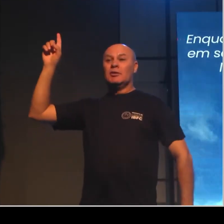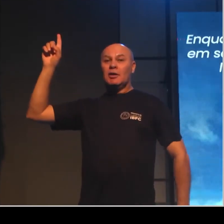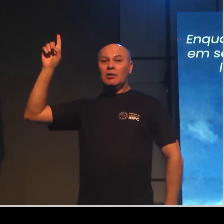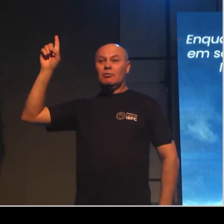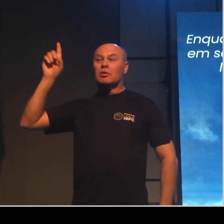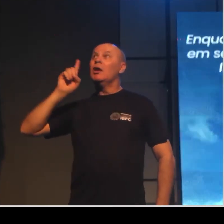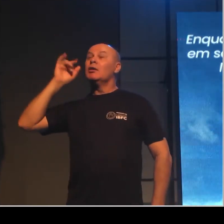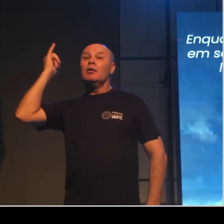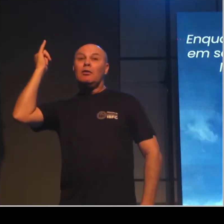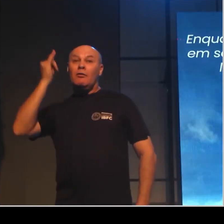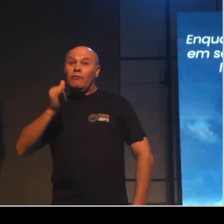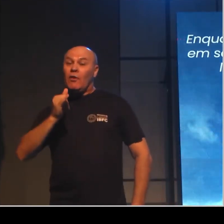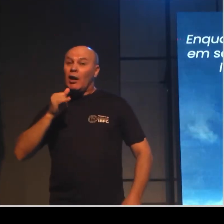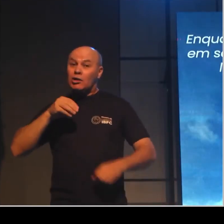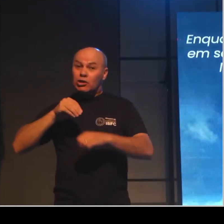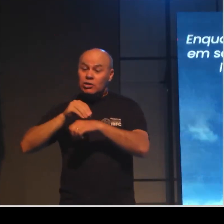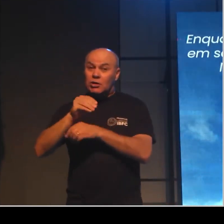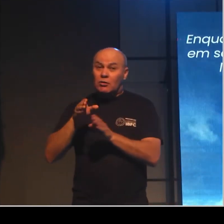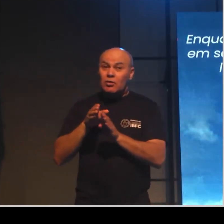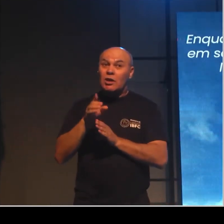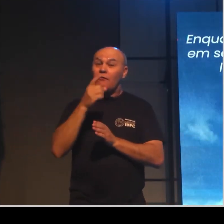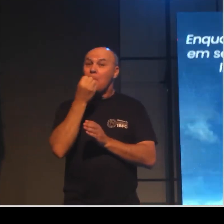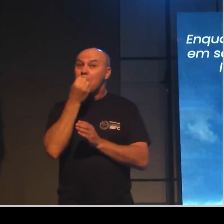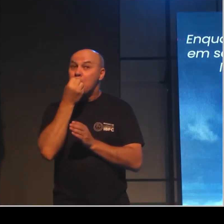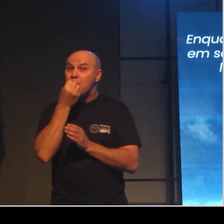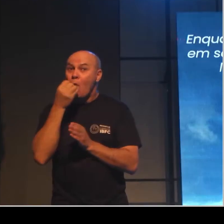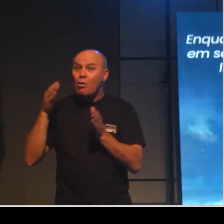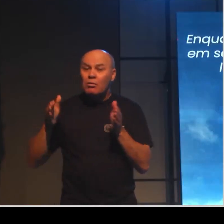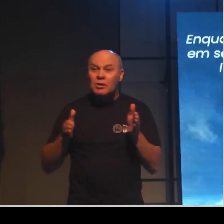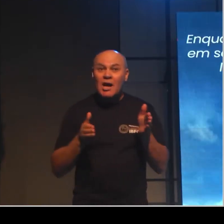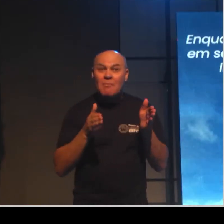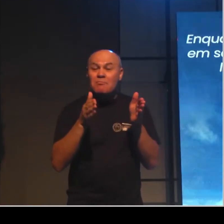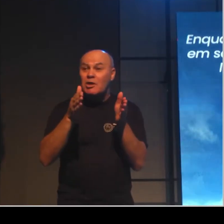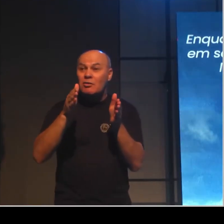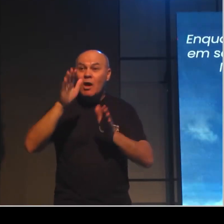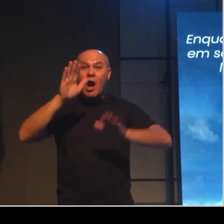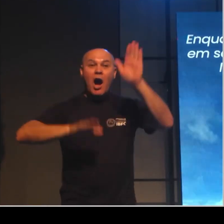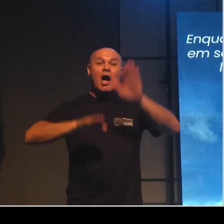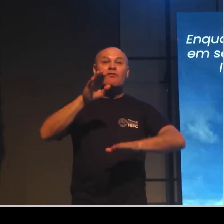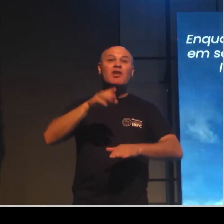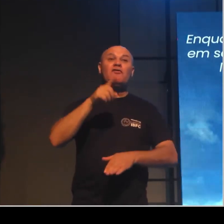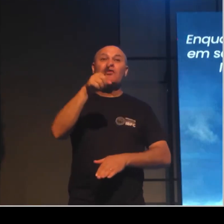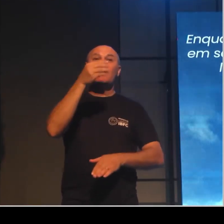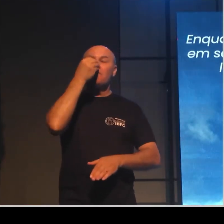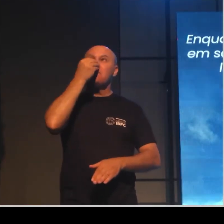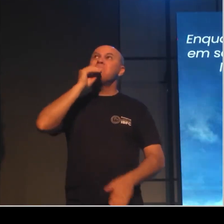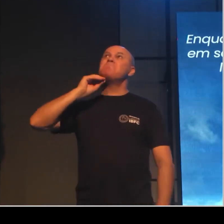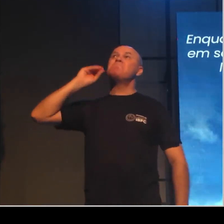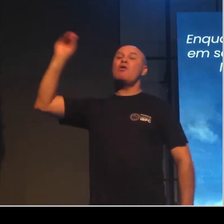saímos debaixo do plano do guarda-chuva de Deus e a chuva vem, a gripe